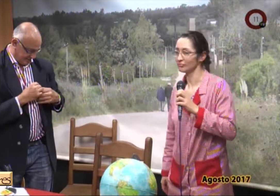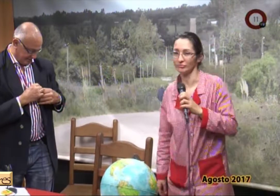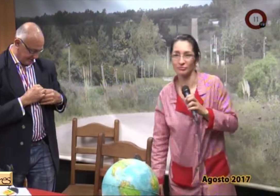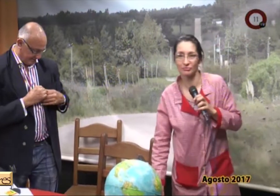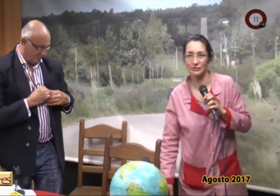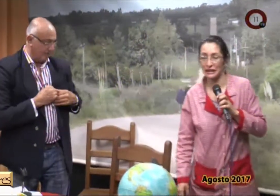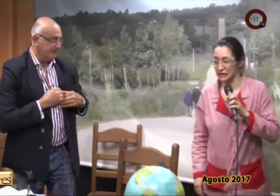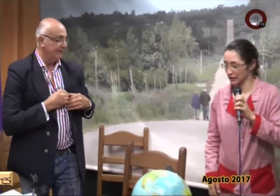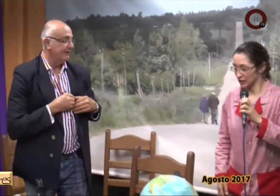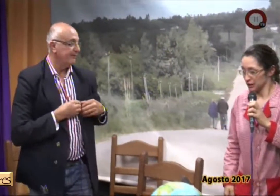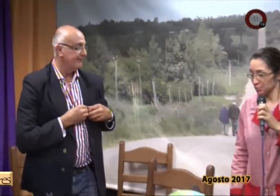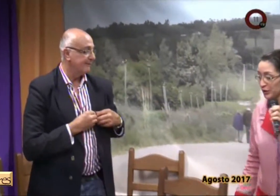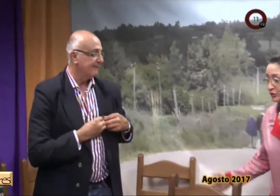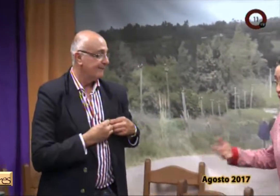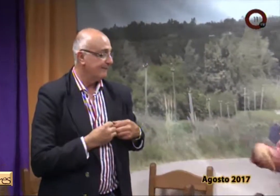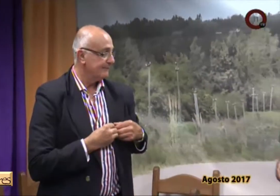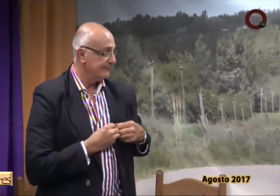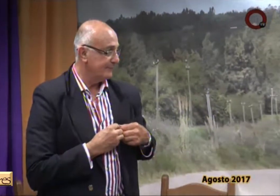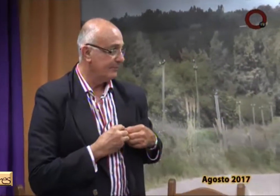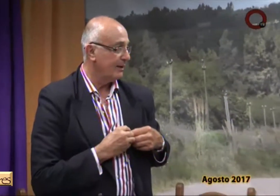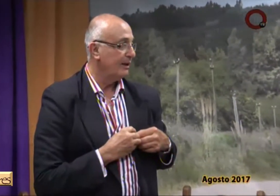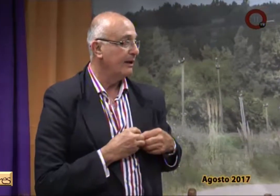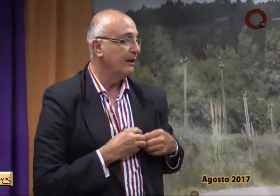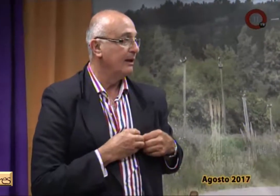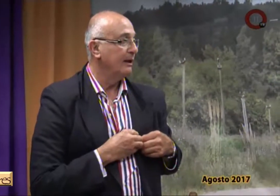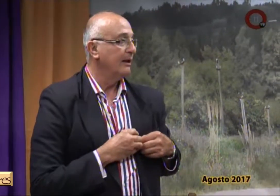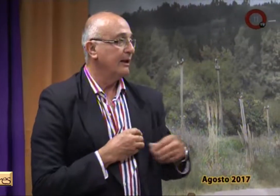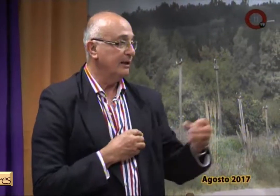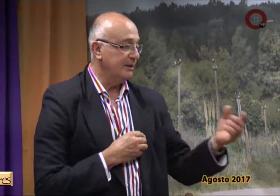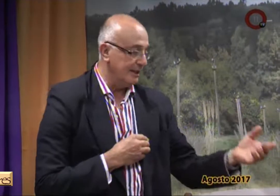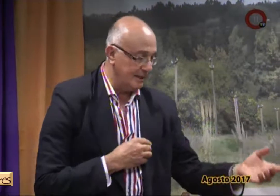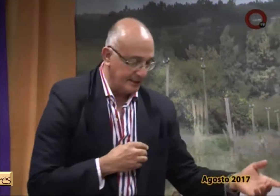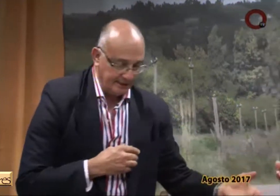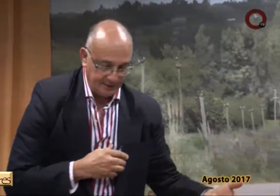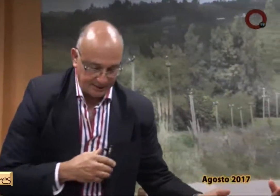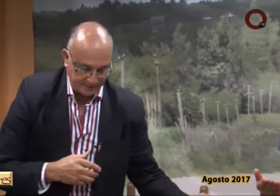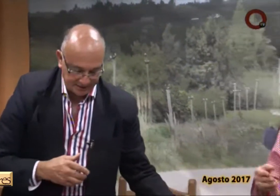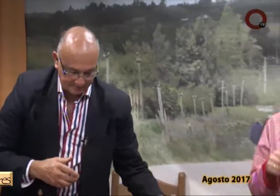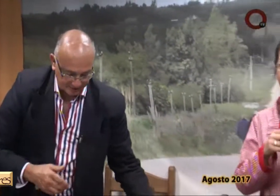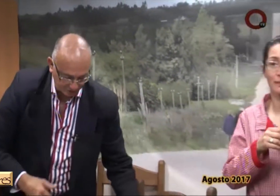Bueno Mario Bueno Nos vemos el viernes que viene entonces Invitar a la gente que vaya a participar ¿Dónde?